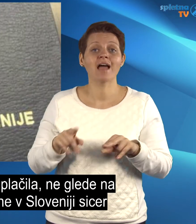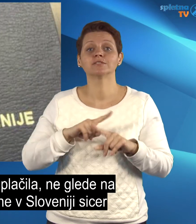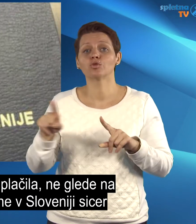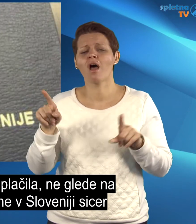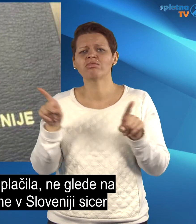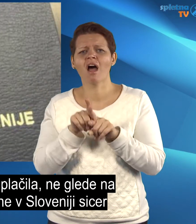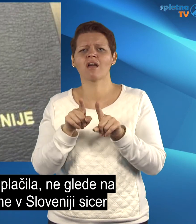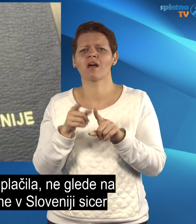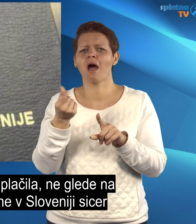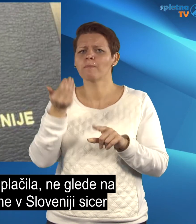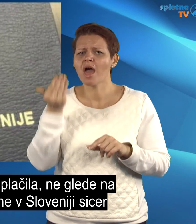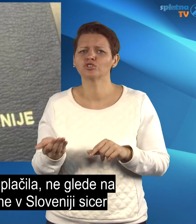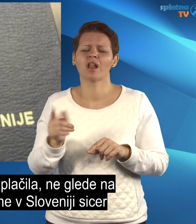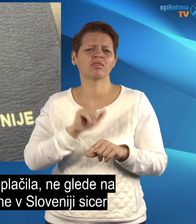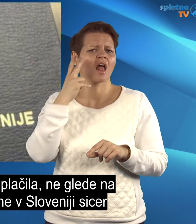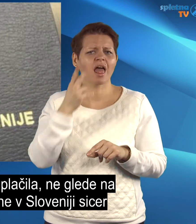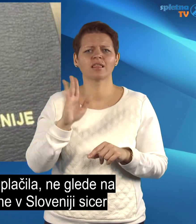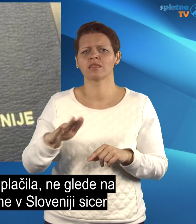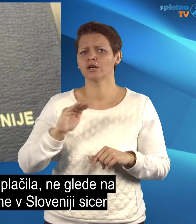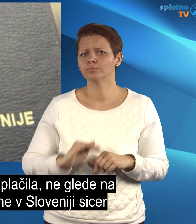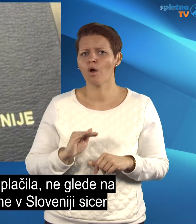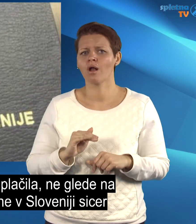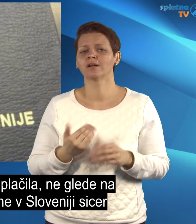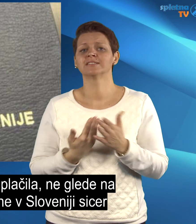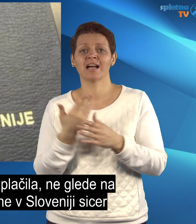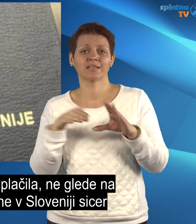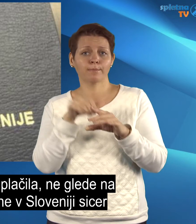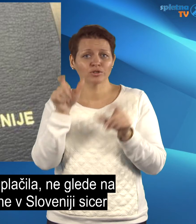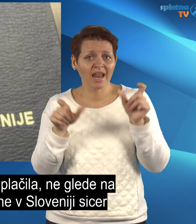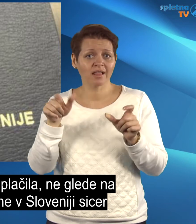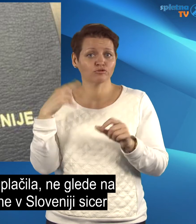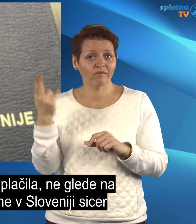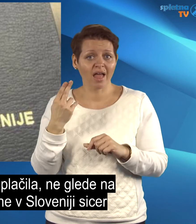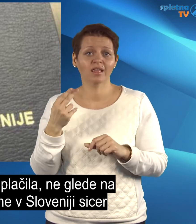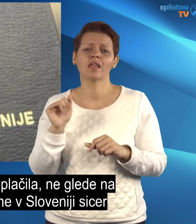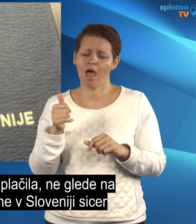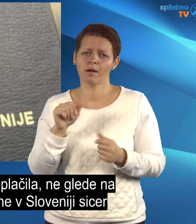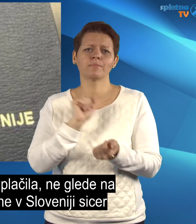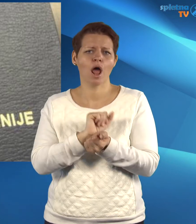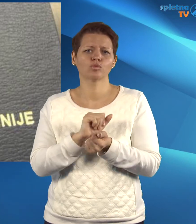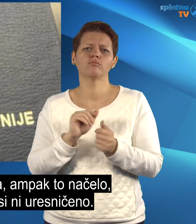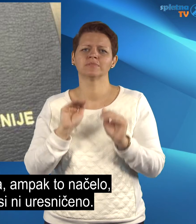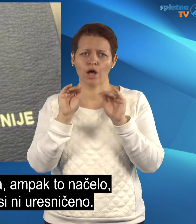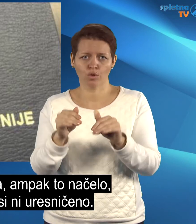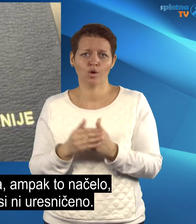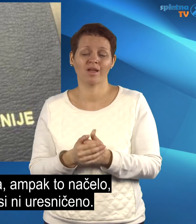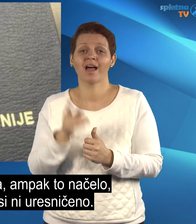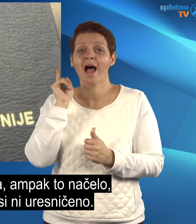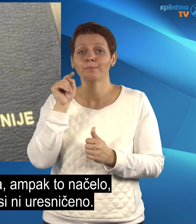Pravica do enakega plačila, ne glede na spol, je za zaposlene v Sloveniji sicer pravno zagotovljena, ampak to načelo,